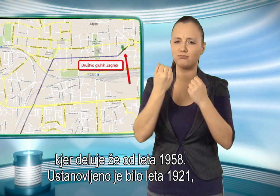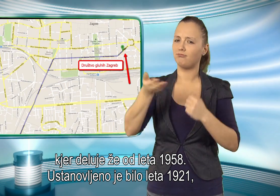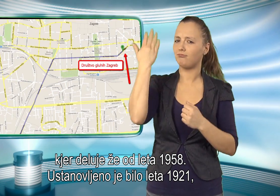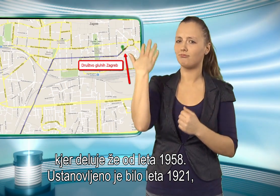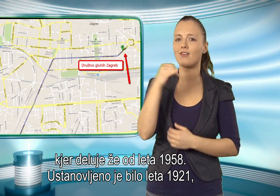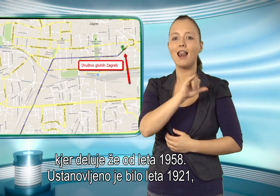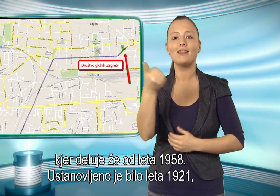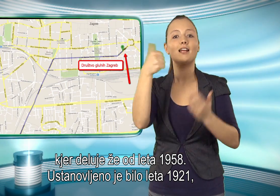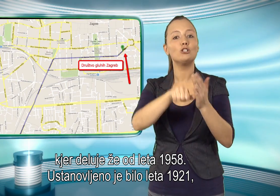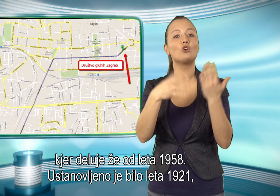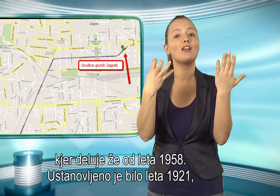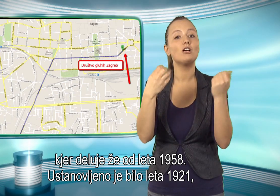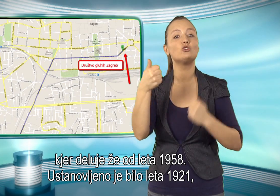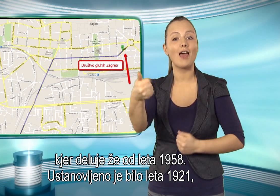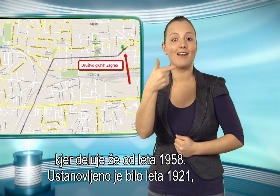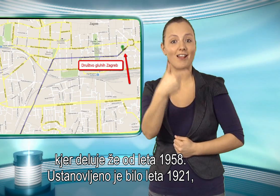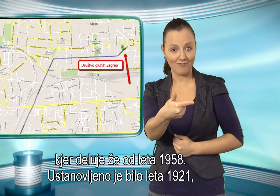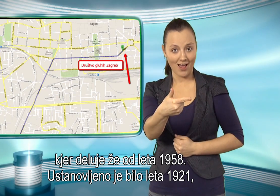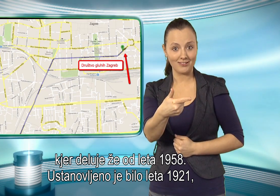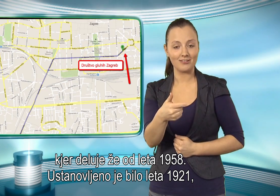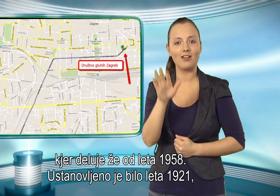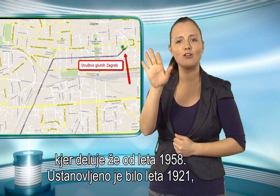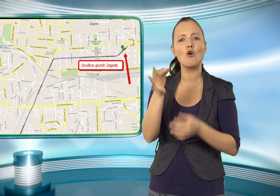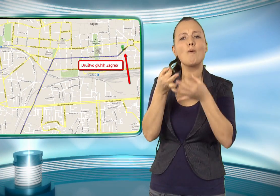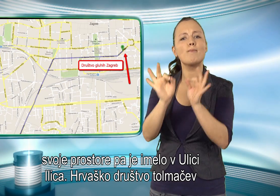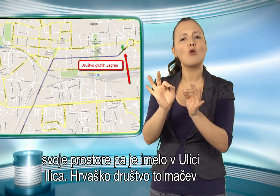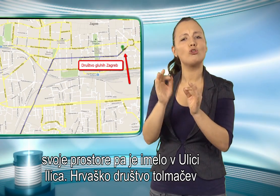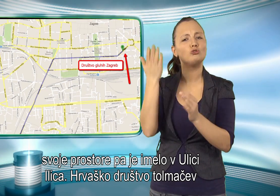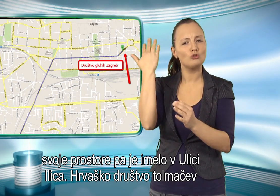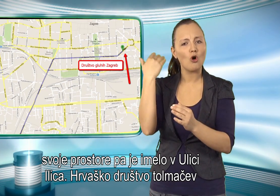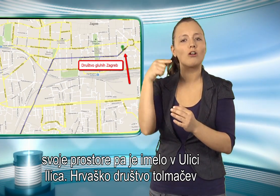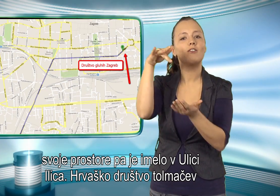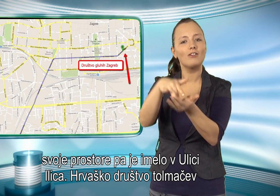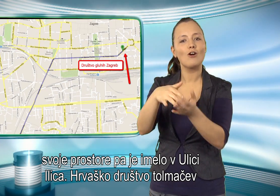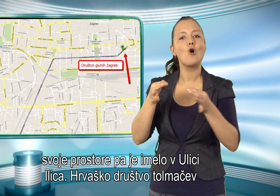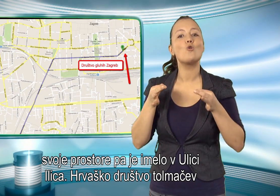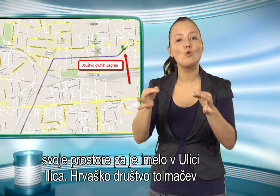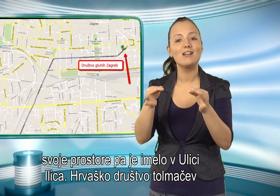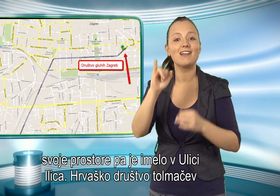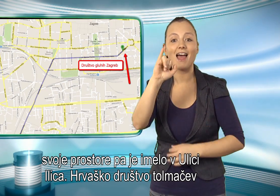Ustanovljeno je bilo leta 1921, svoje prostore pa je imelo v ulici Ilica.